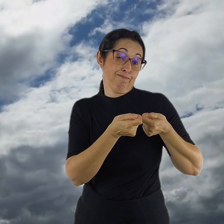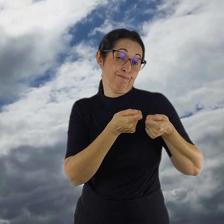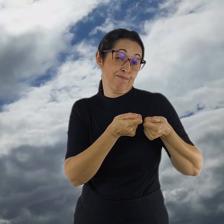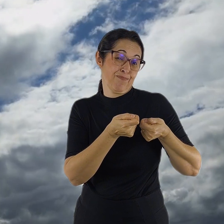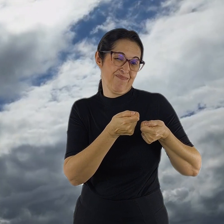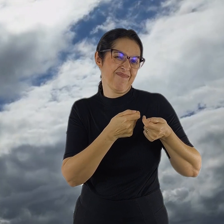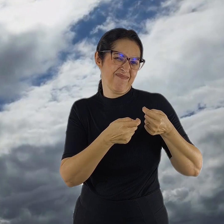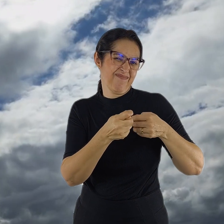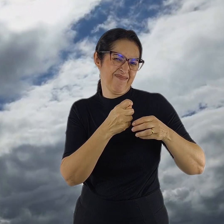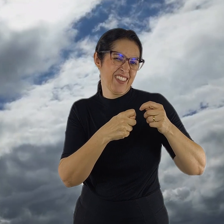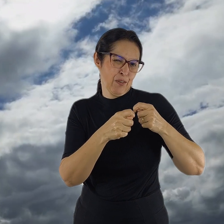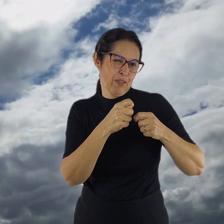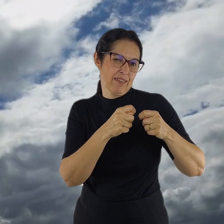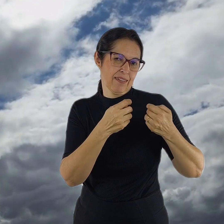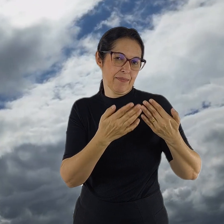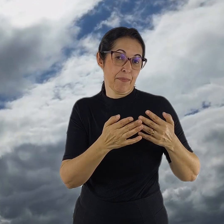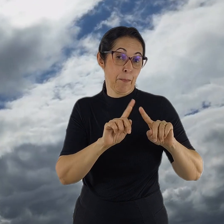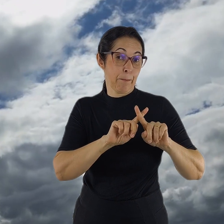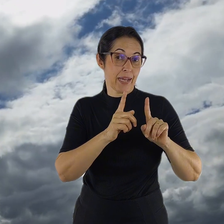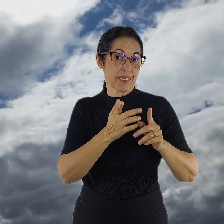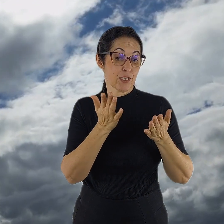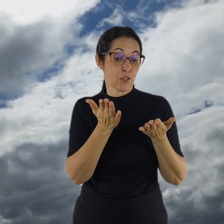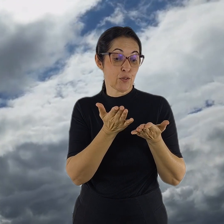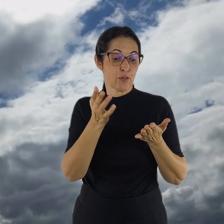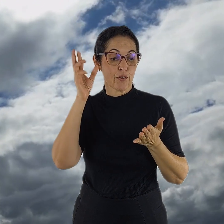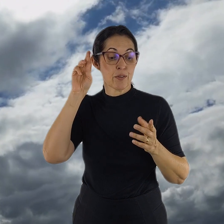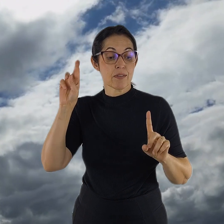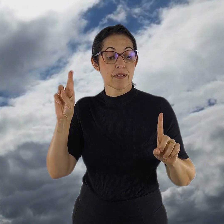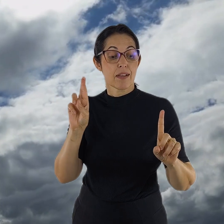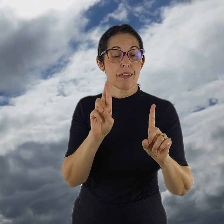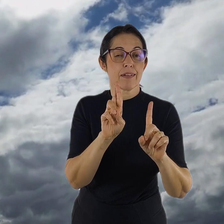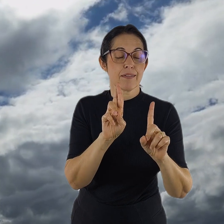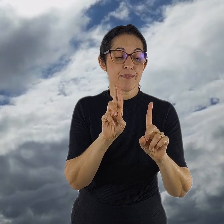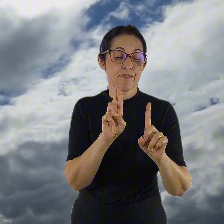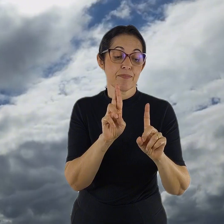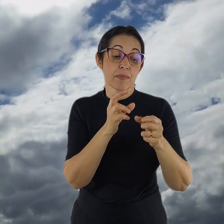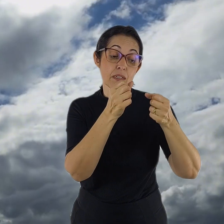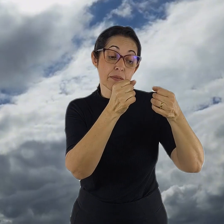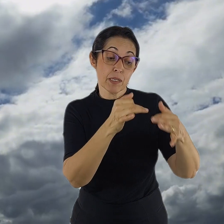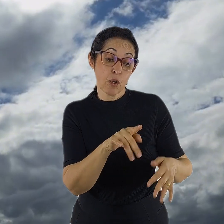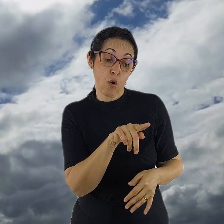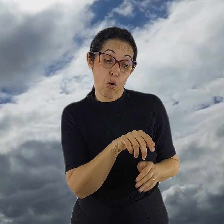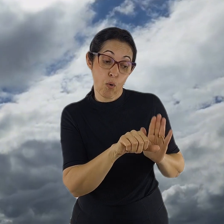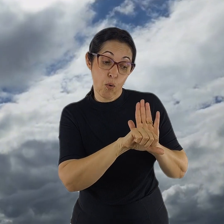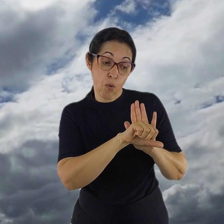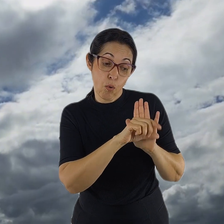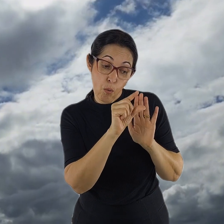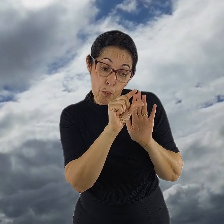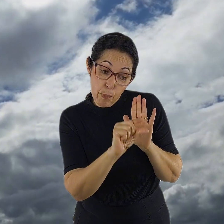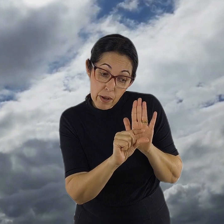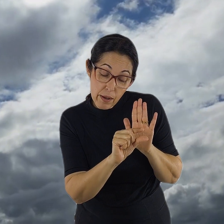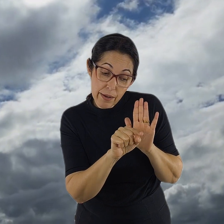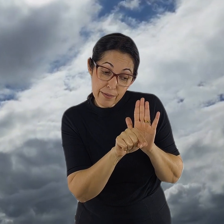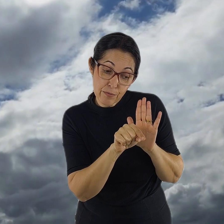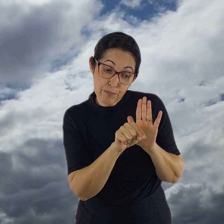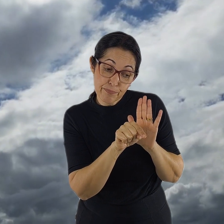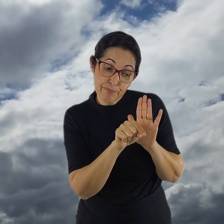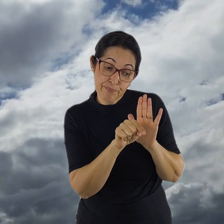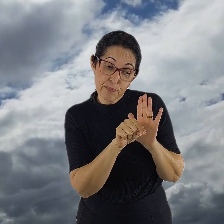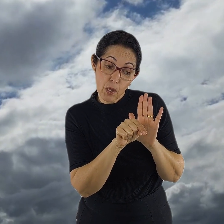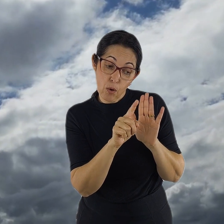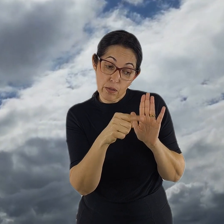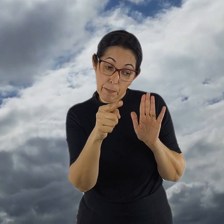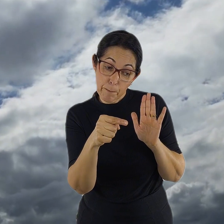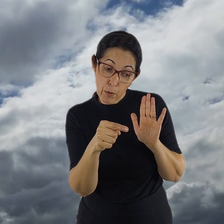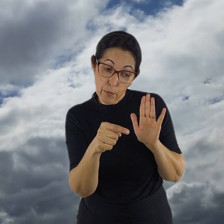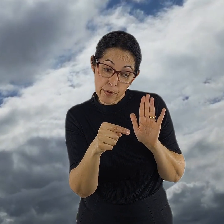E hoje o Senhor está te encontrando, meu irmão. Porque os pequenos atos ilícitos, o Senhor está te mostrando o seu fim